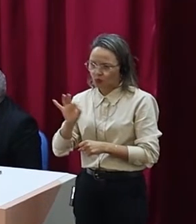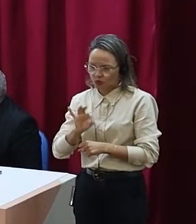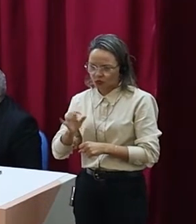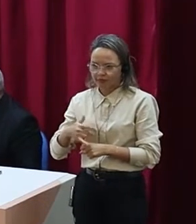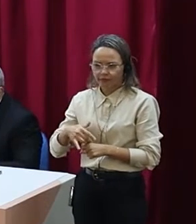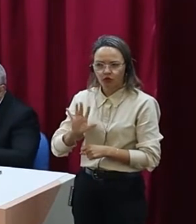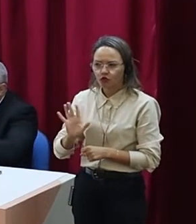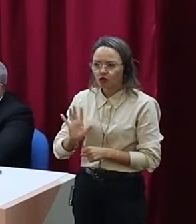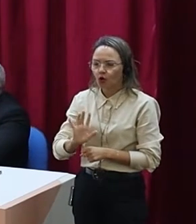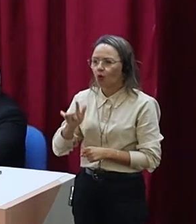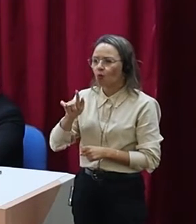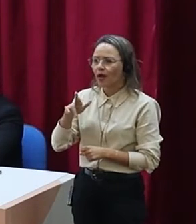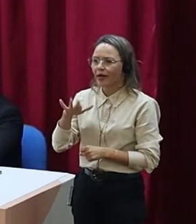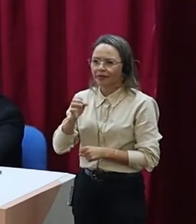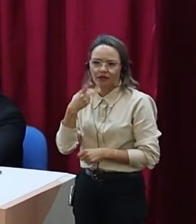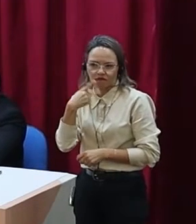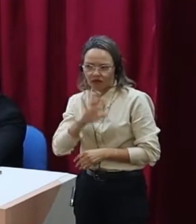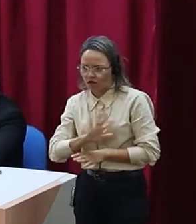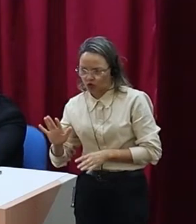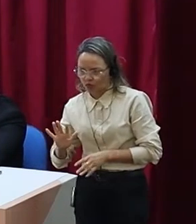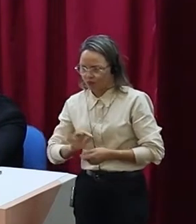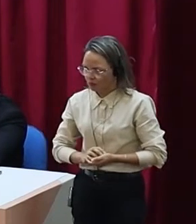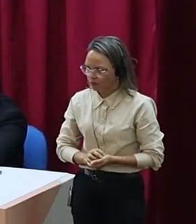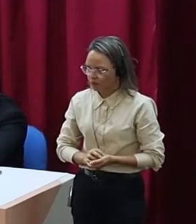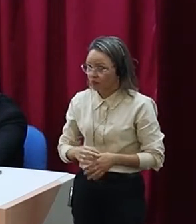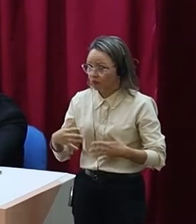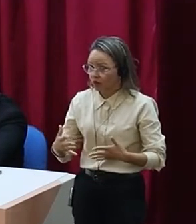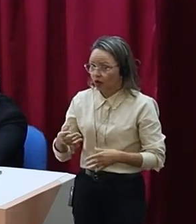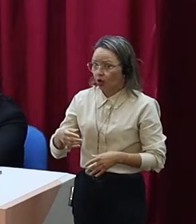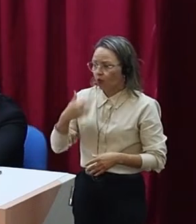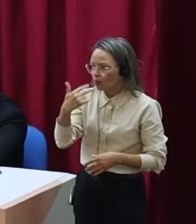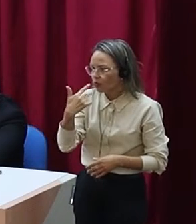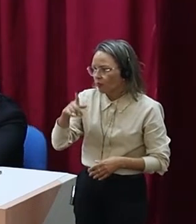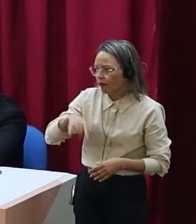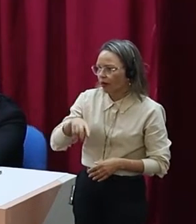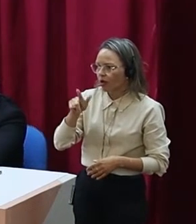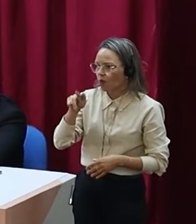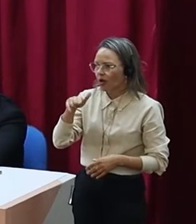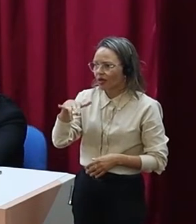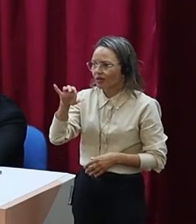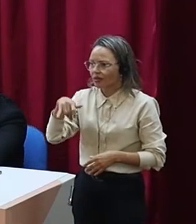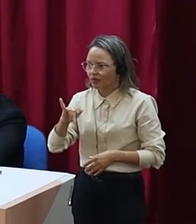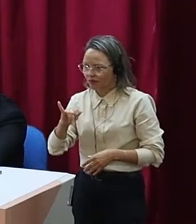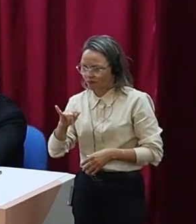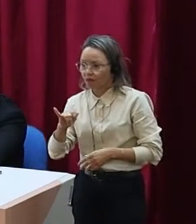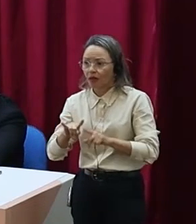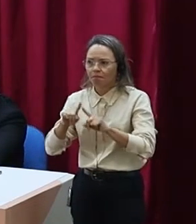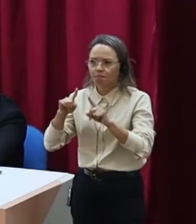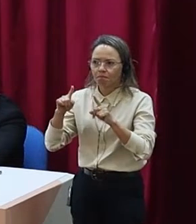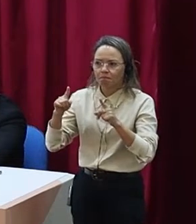guaraní. Fuimos guaraní, monolingües guaraní. Mas, a un año después